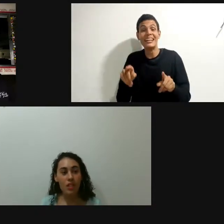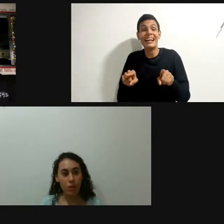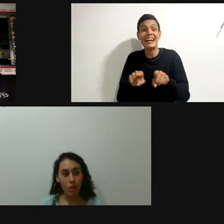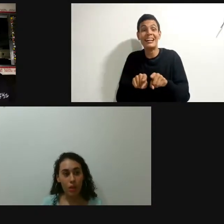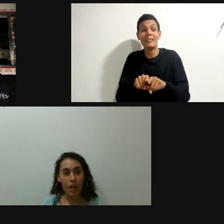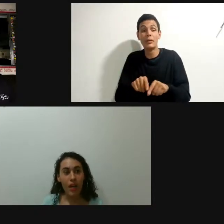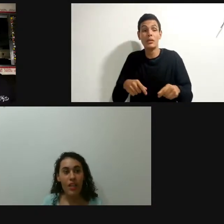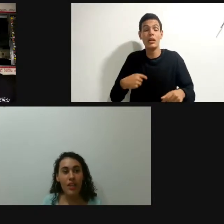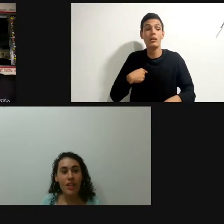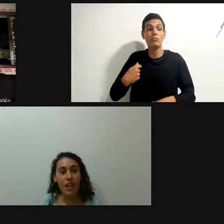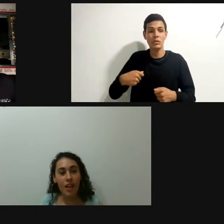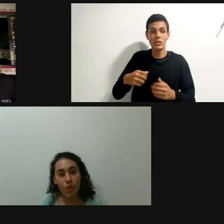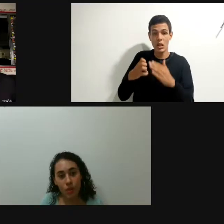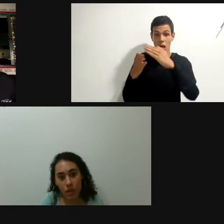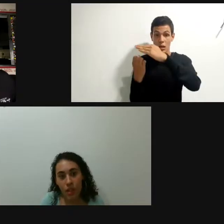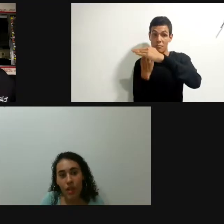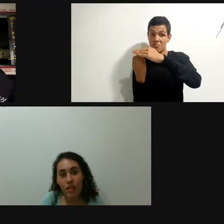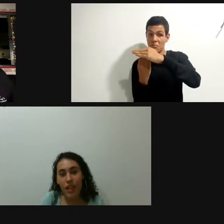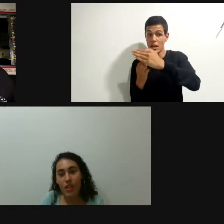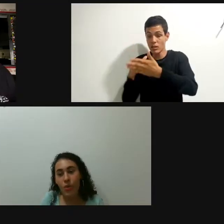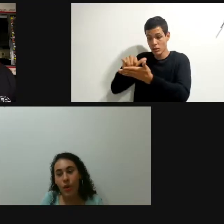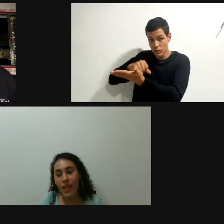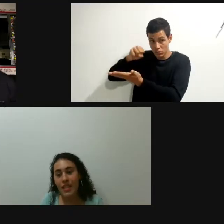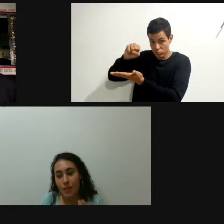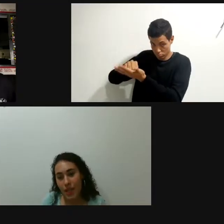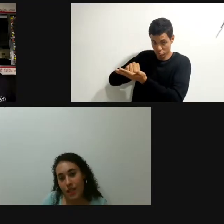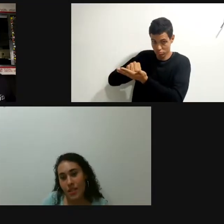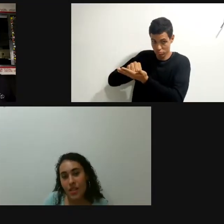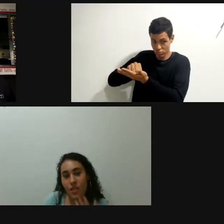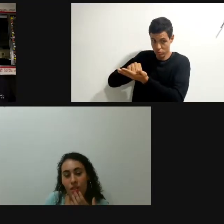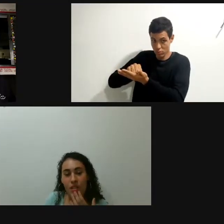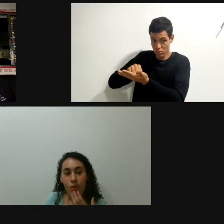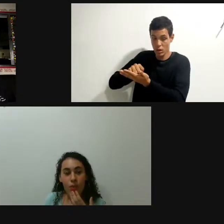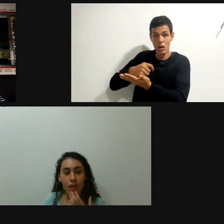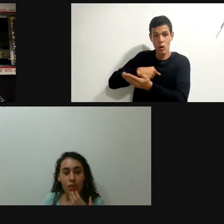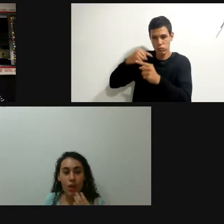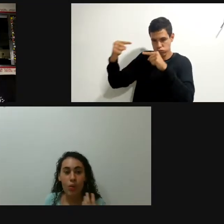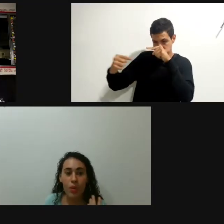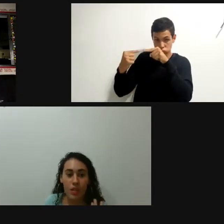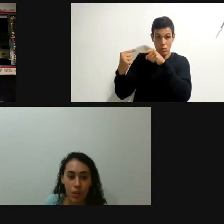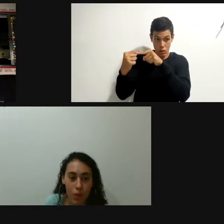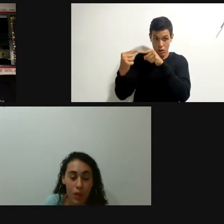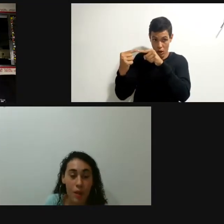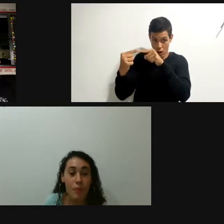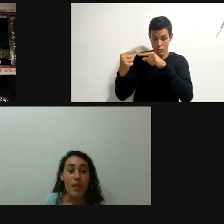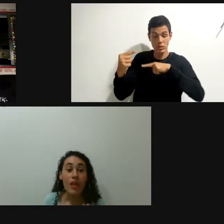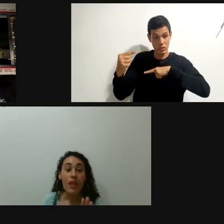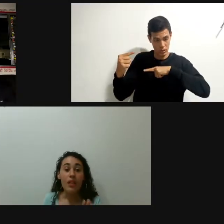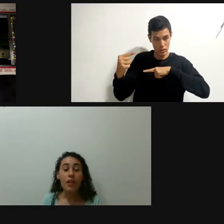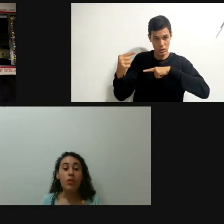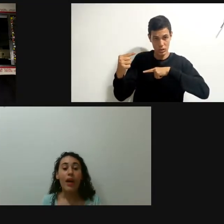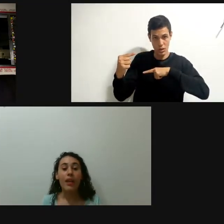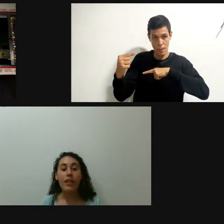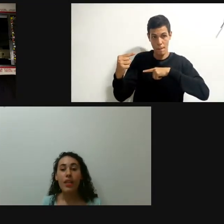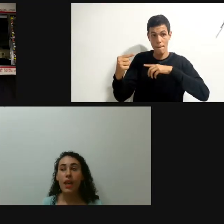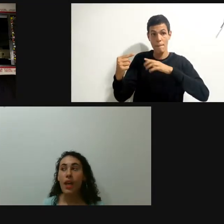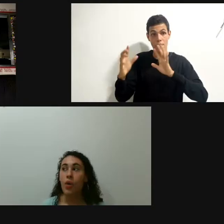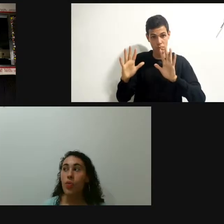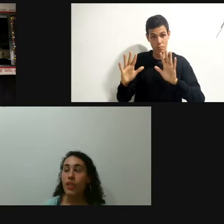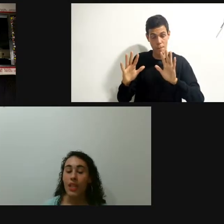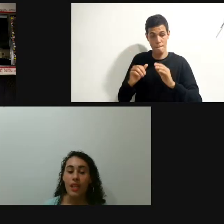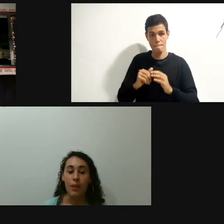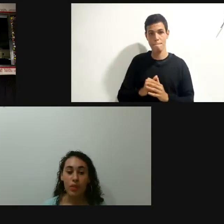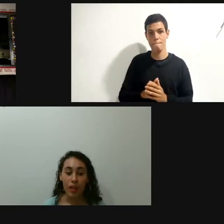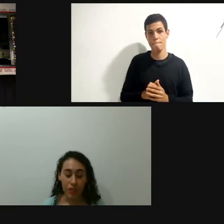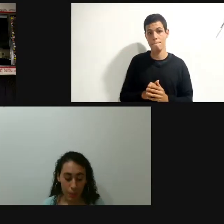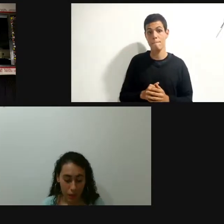alguma editora e eu tenho essa meta, assim, de fazer um contrato com alguma editora. Tanto é que eu